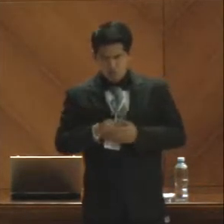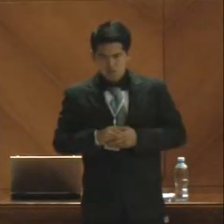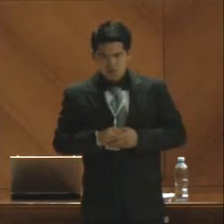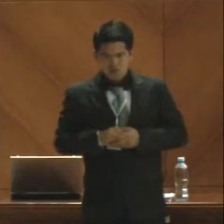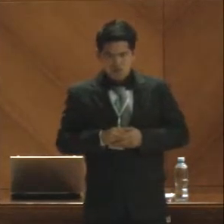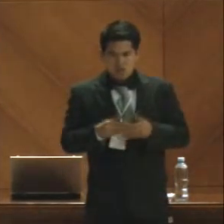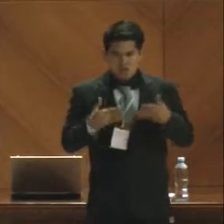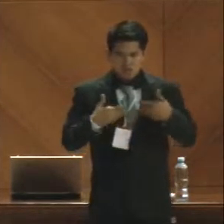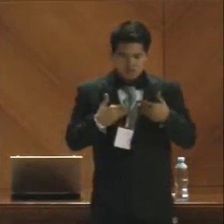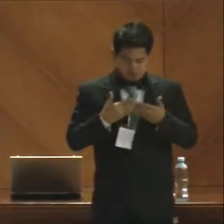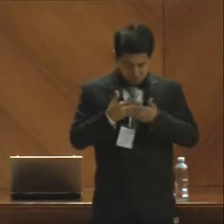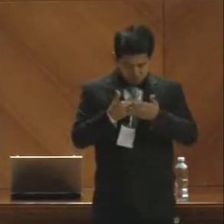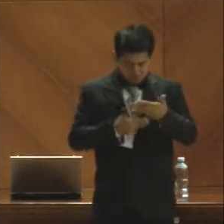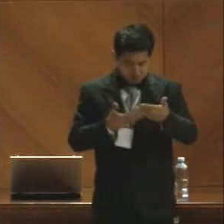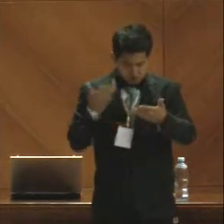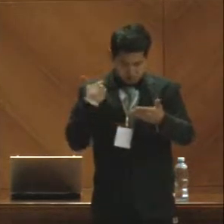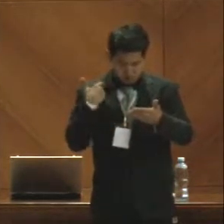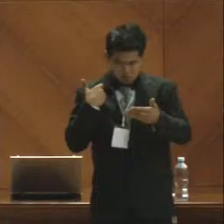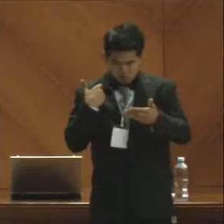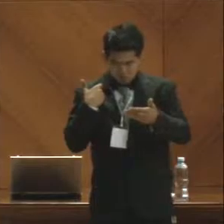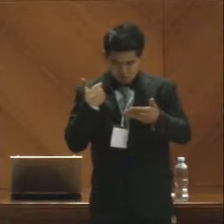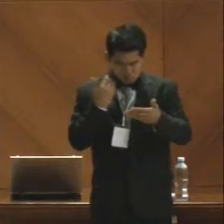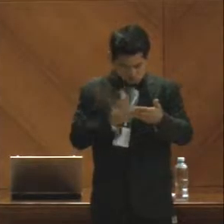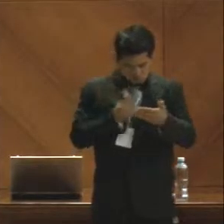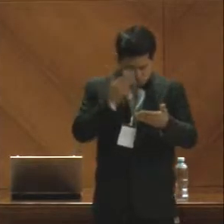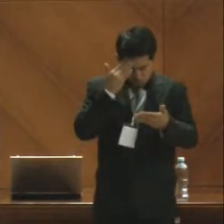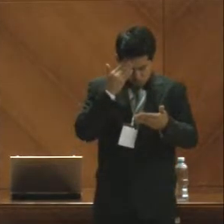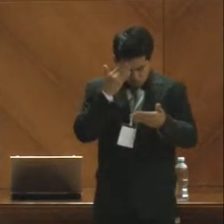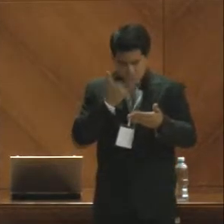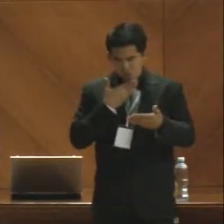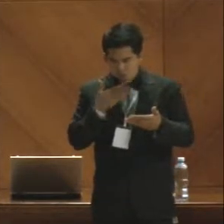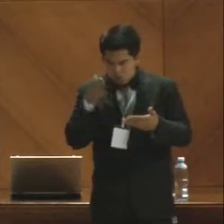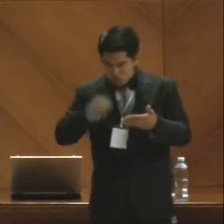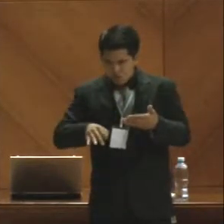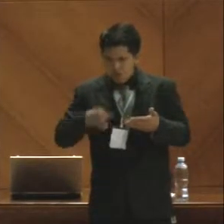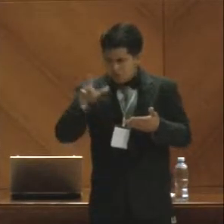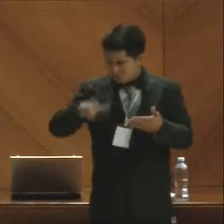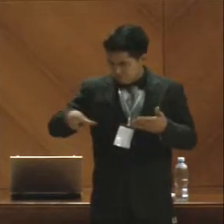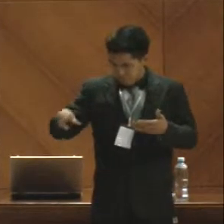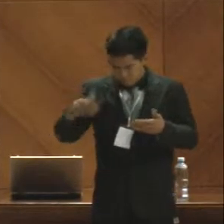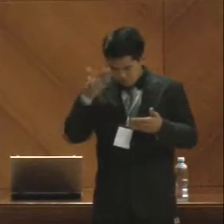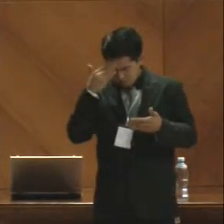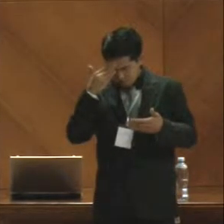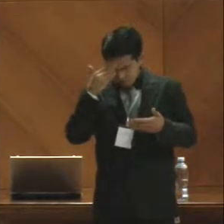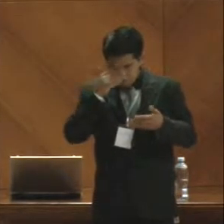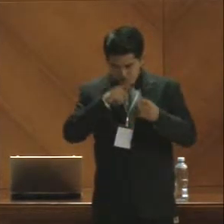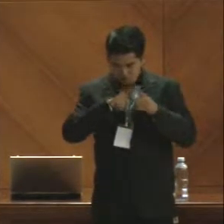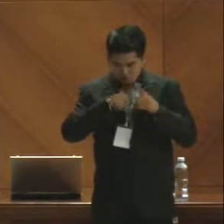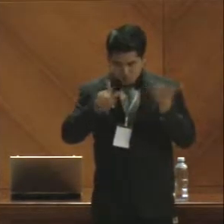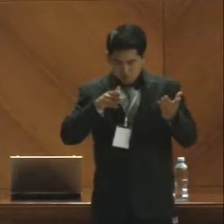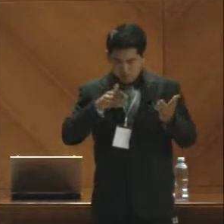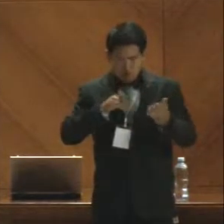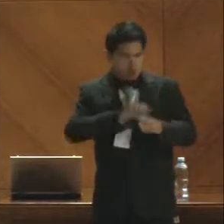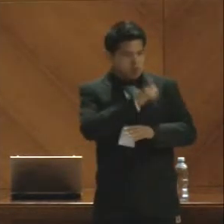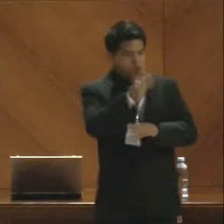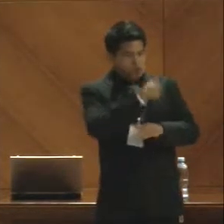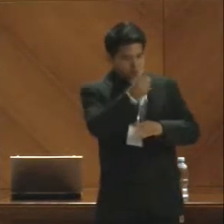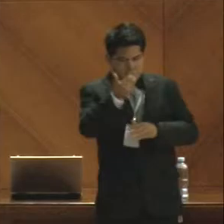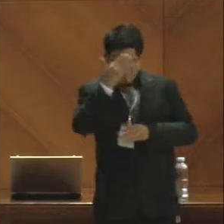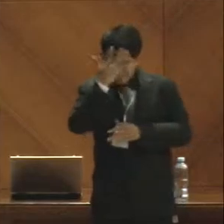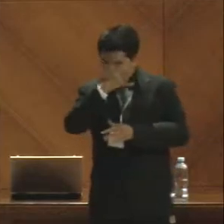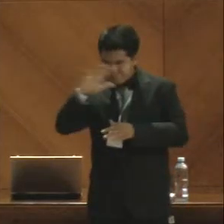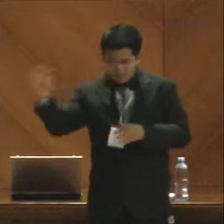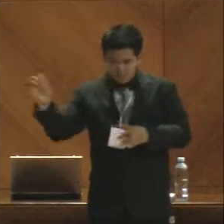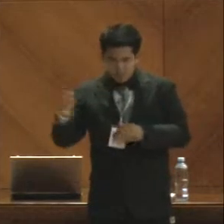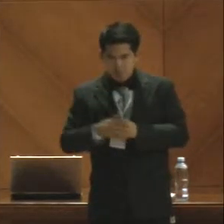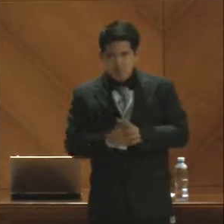y yo tengo el sistema informático, yo sé cómo funciona el sistema y la empresa sabe cómo funciona el sistema, pero nadie más sabe cómo funciona el sistema. Si yo quiero